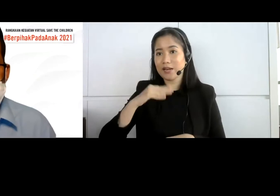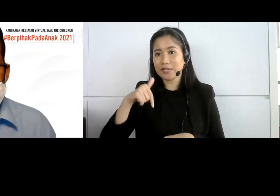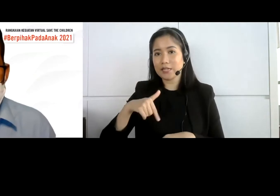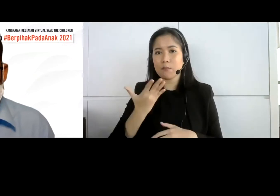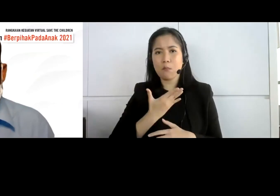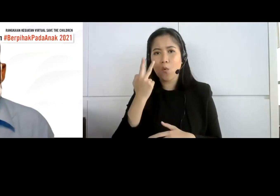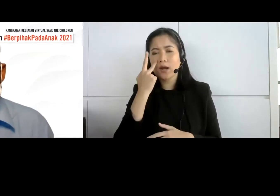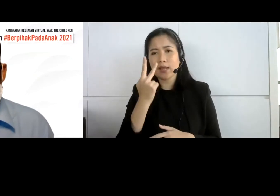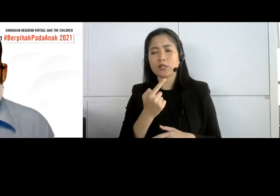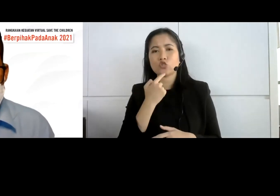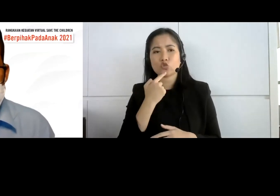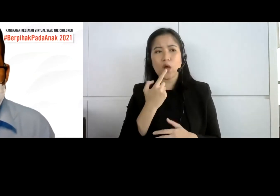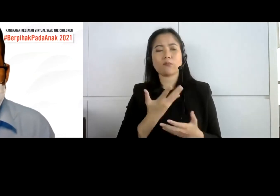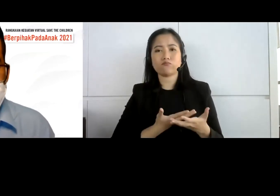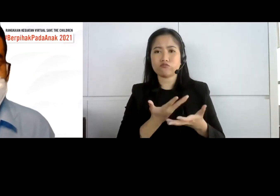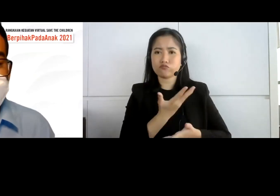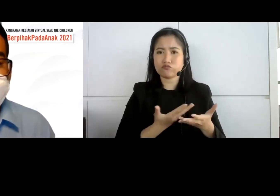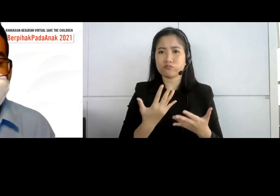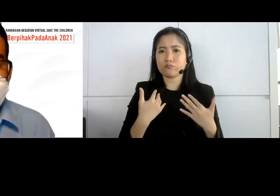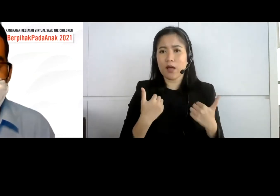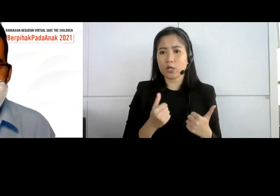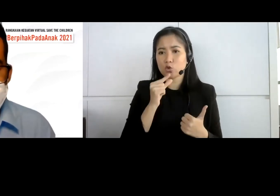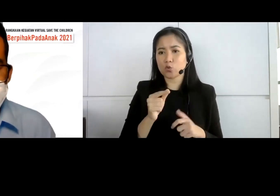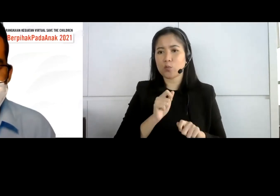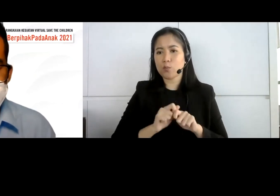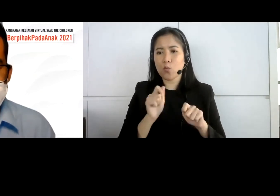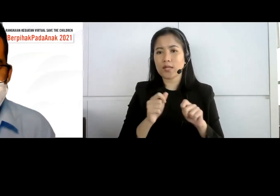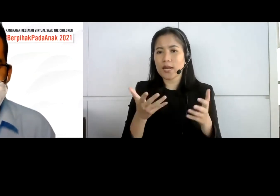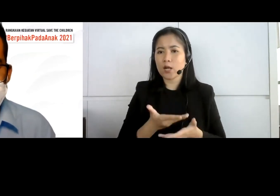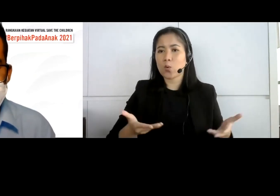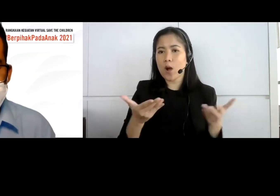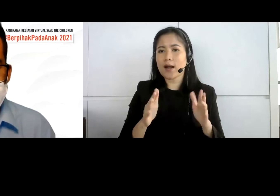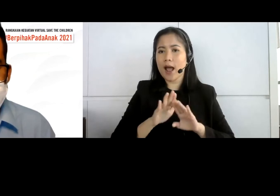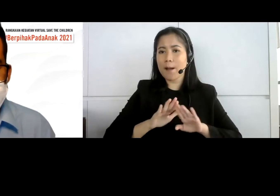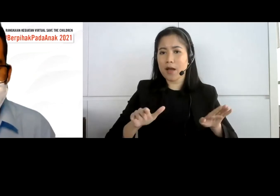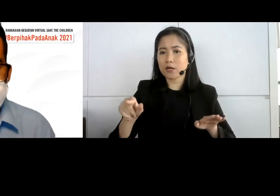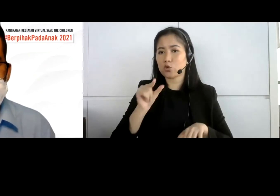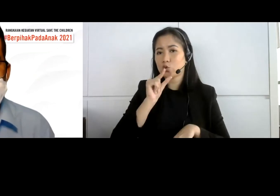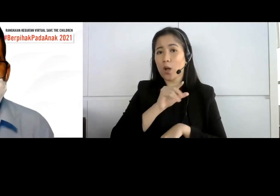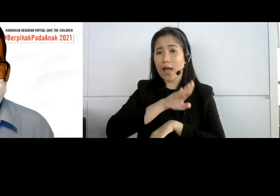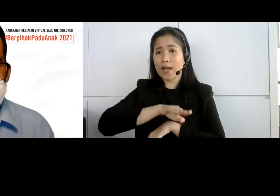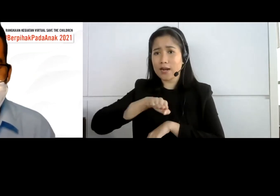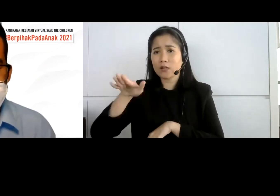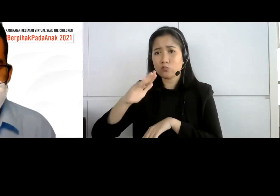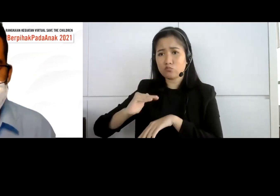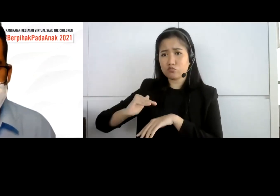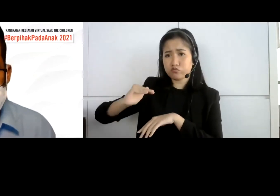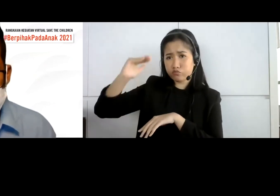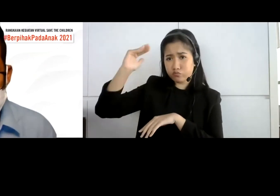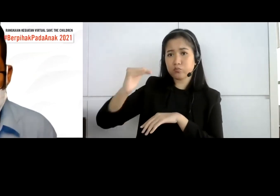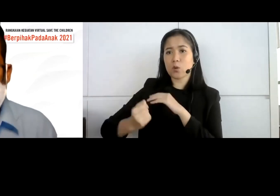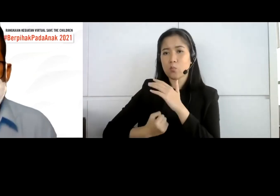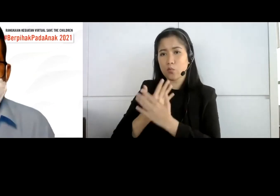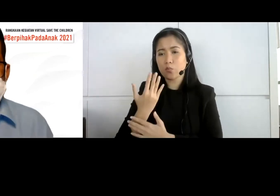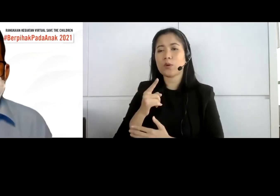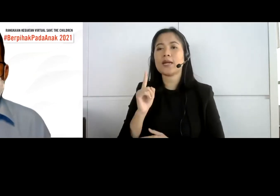praktik baik dari menciptakan lingkungan yang aman bagi anak untuk tumbuh kembang dan belajar yang sudah diimplementasikan oleh Save the